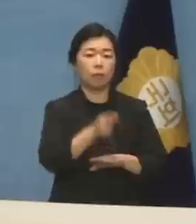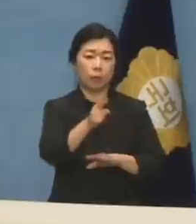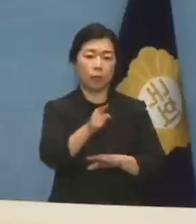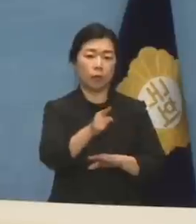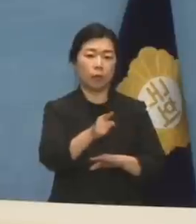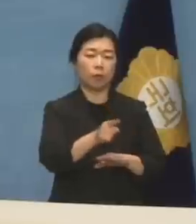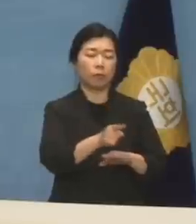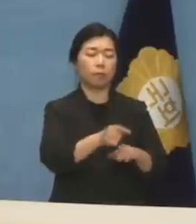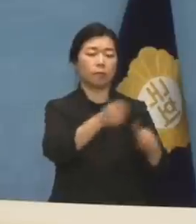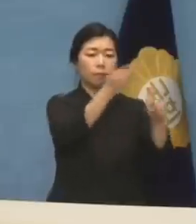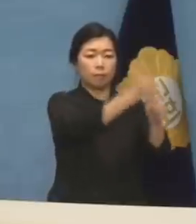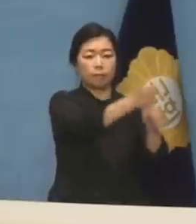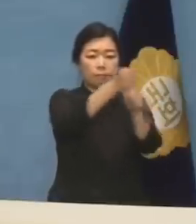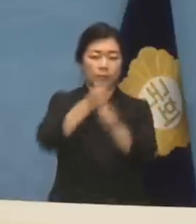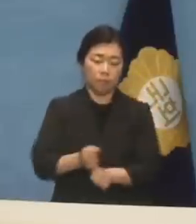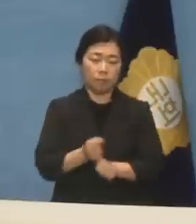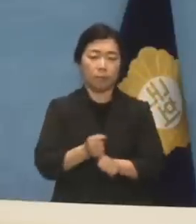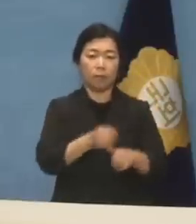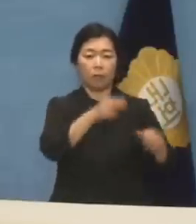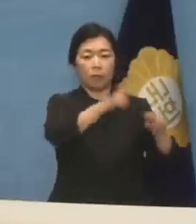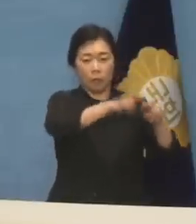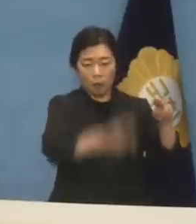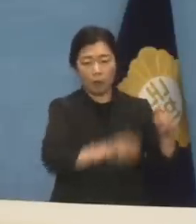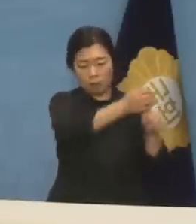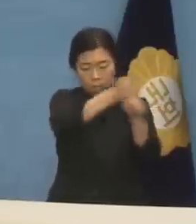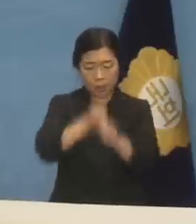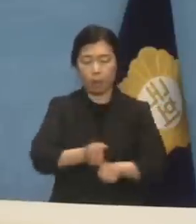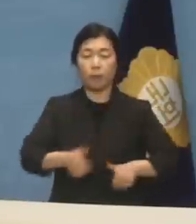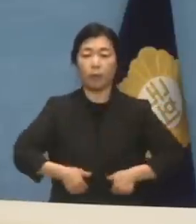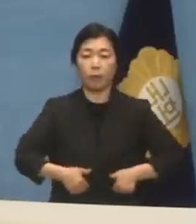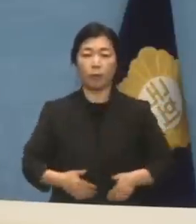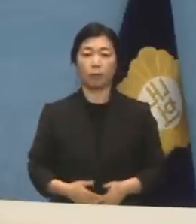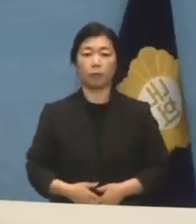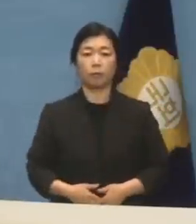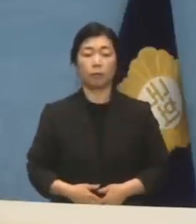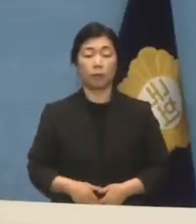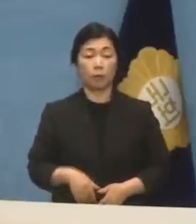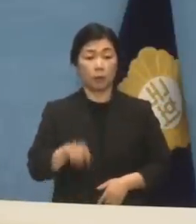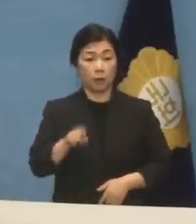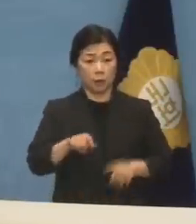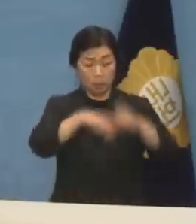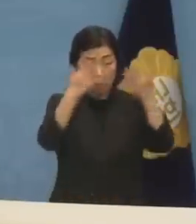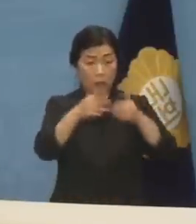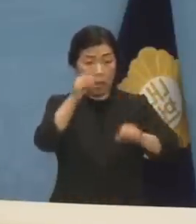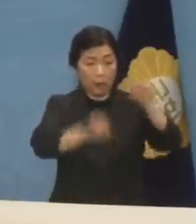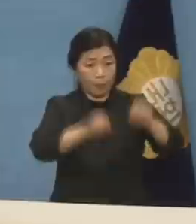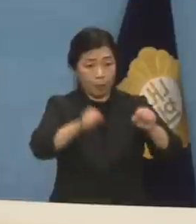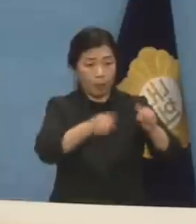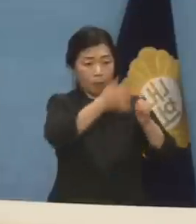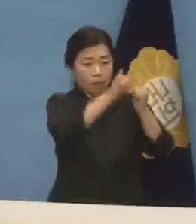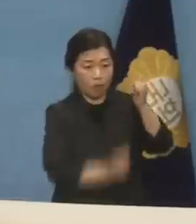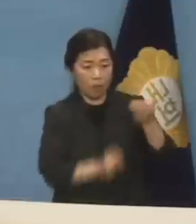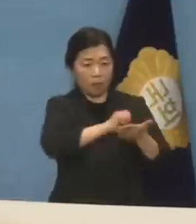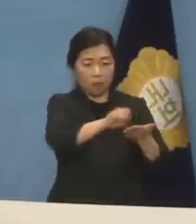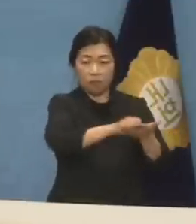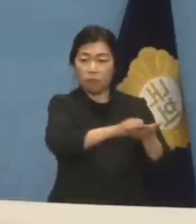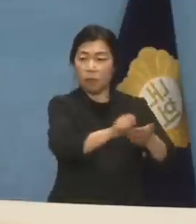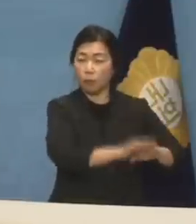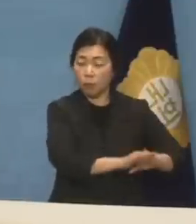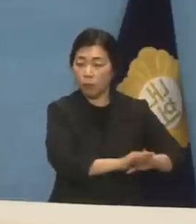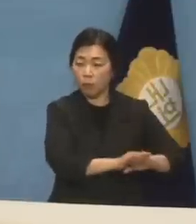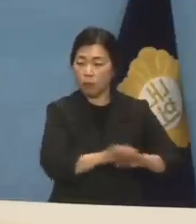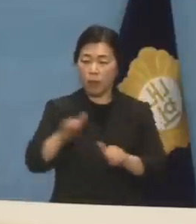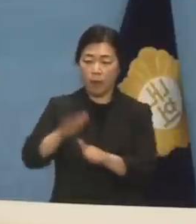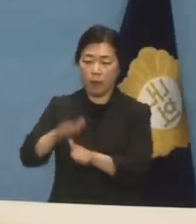것밖에 없습니다. 그리고 또 하나 확실합니다. 지금 이 모든 것들이 역사에 기록될 겁니다. 우리 아이들이 커서